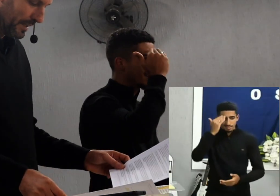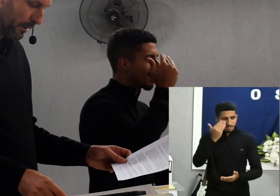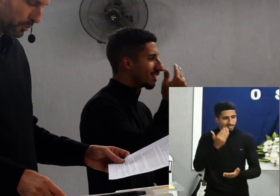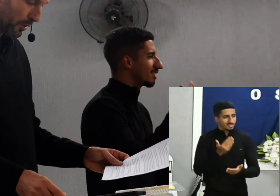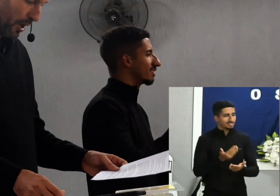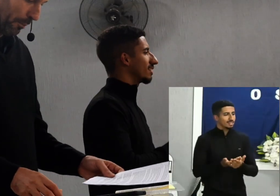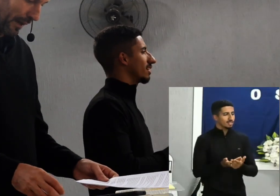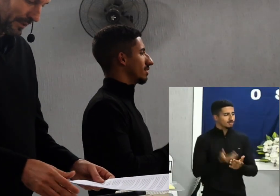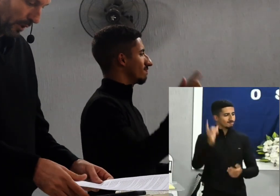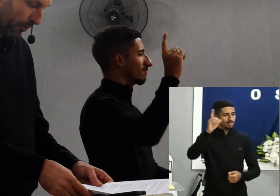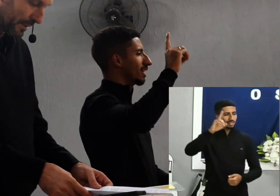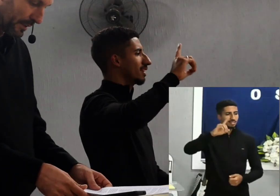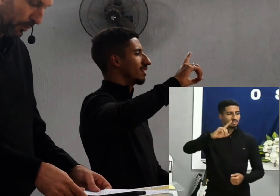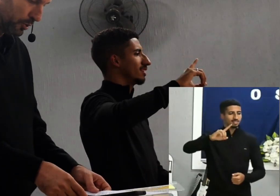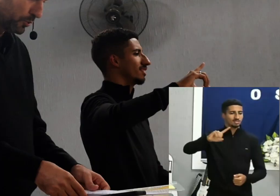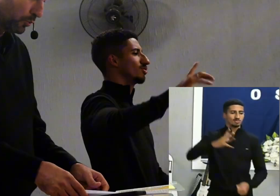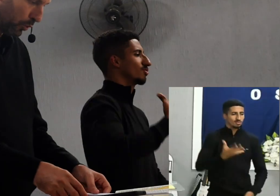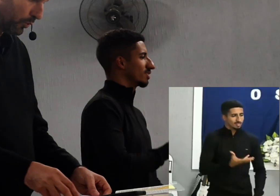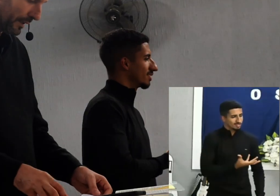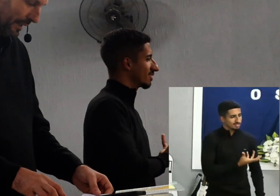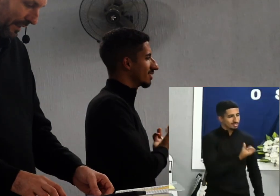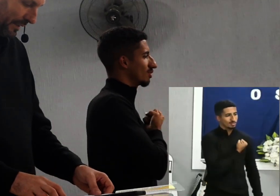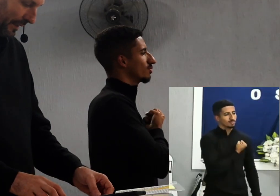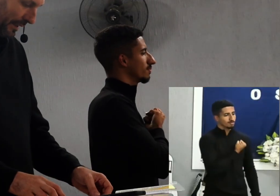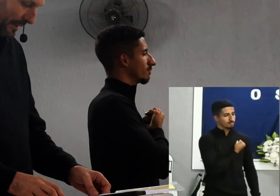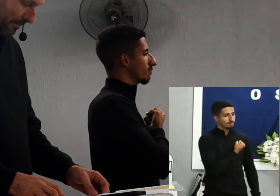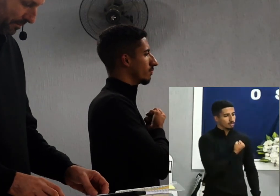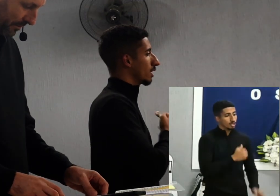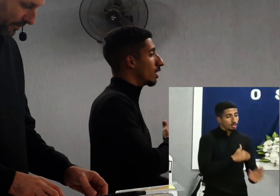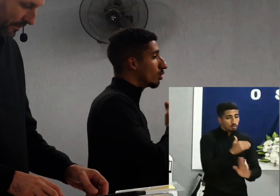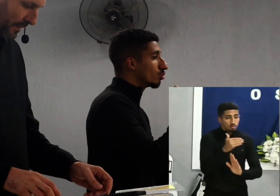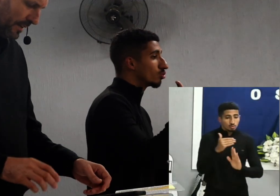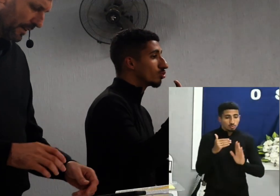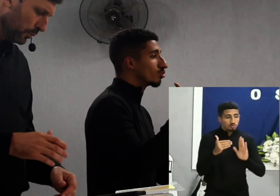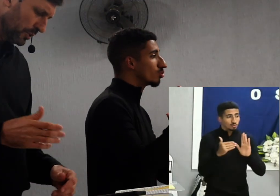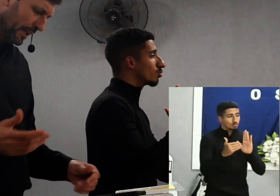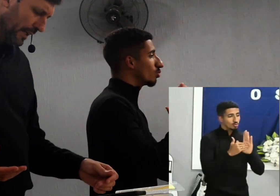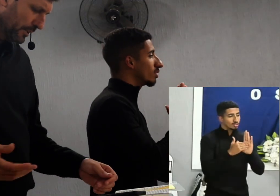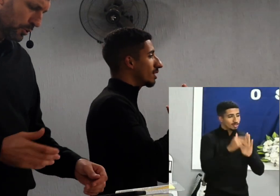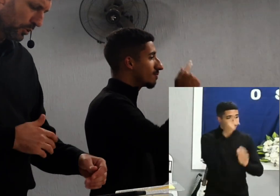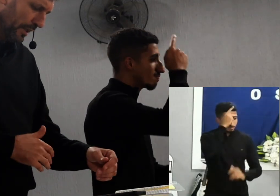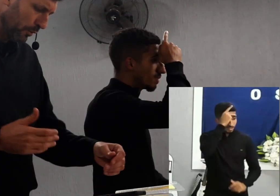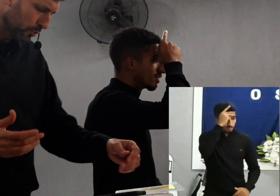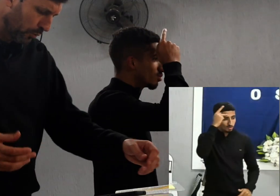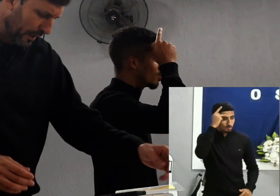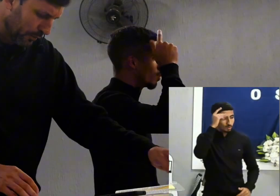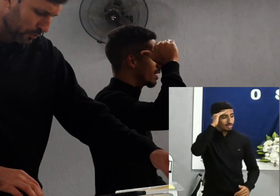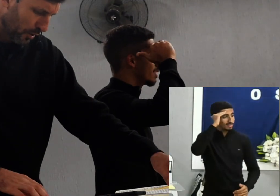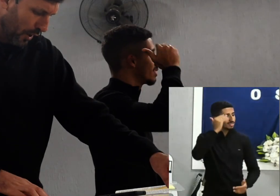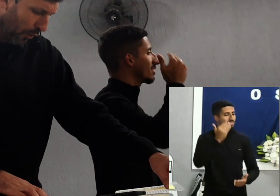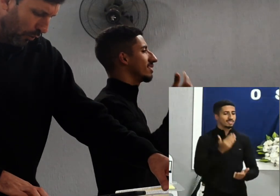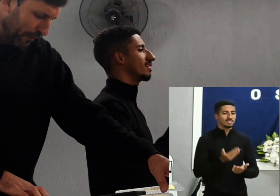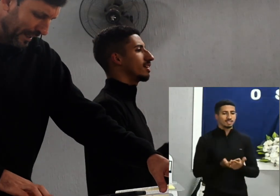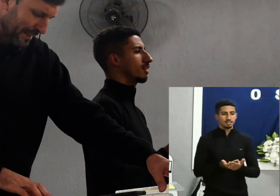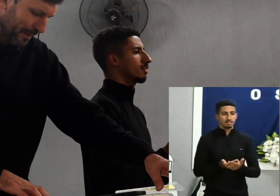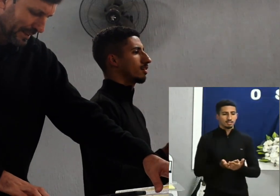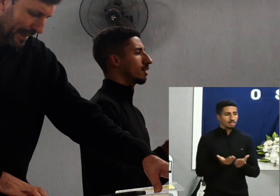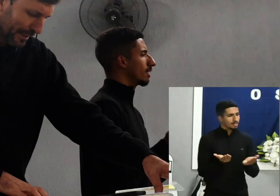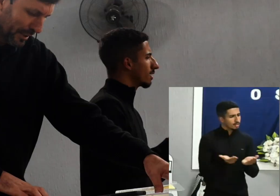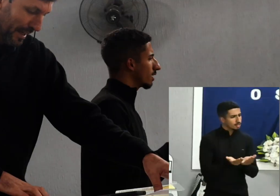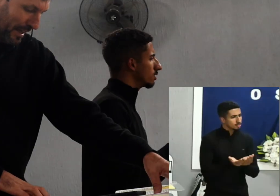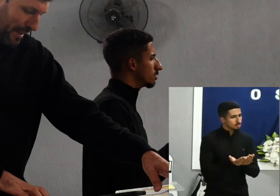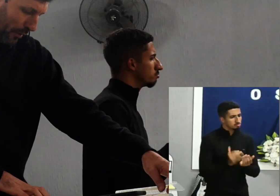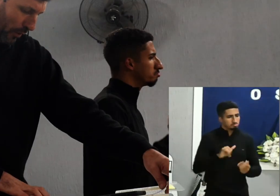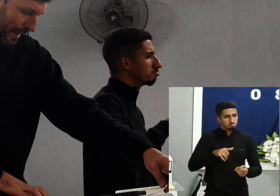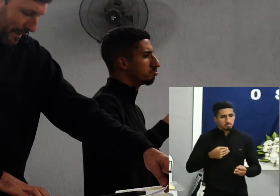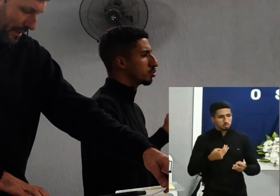poder de Deus para a salvação de todo aquele que crê. Os crentes, judeus ou gregos, ouvem essa